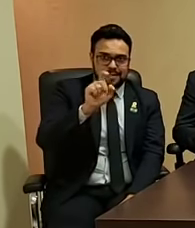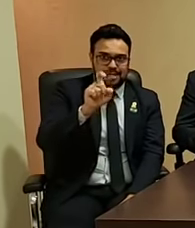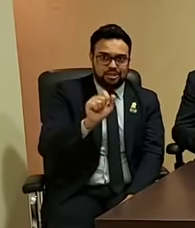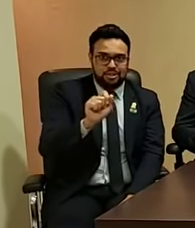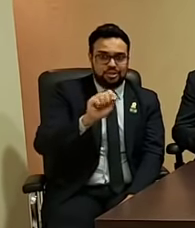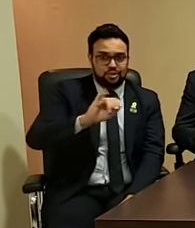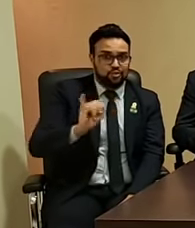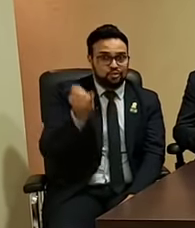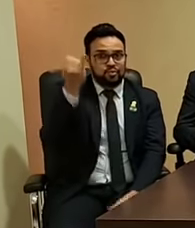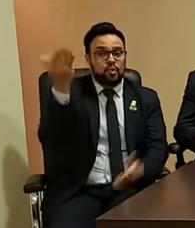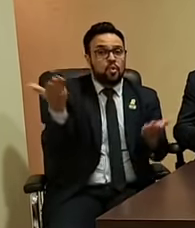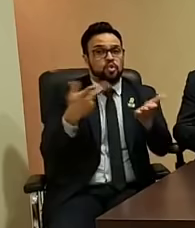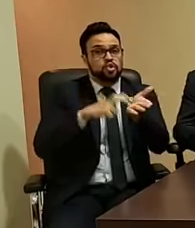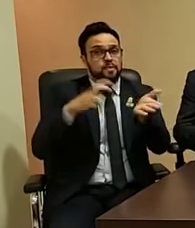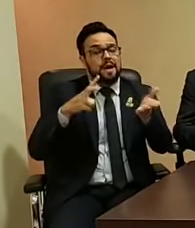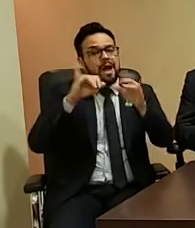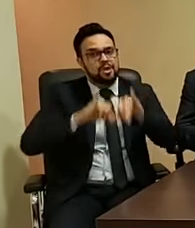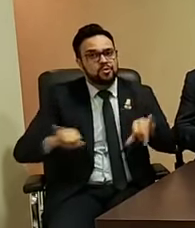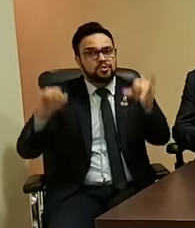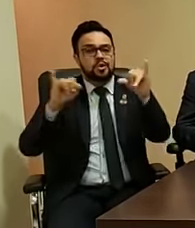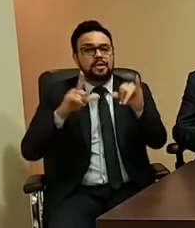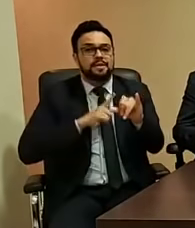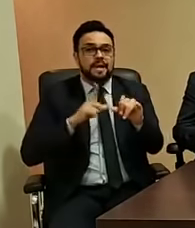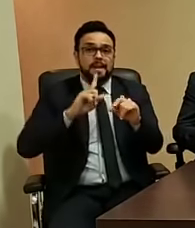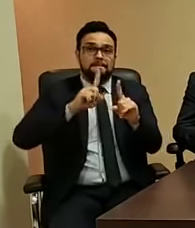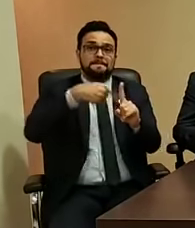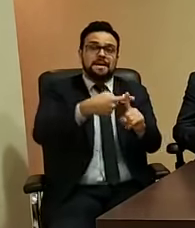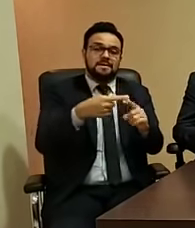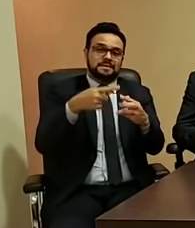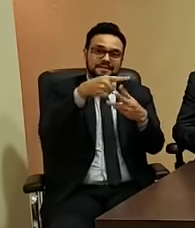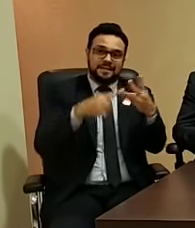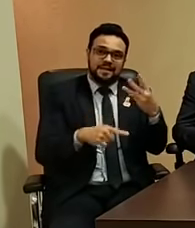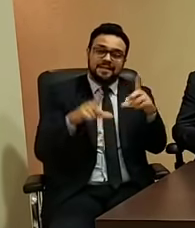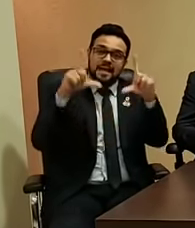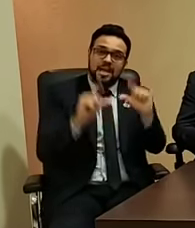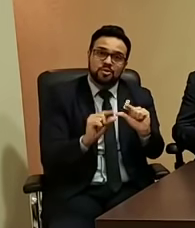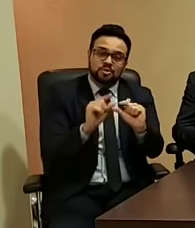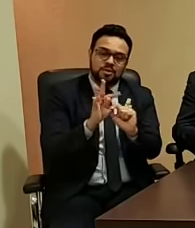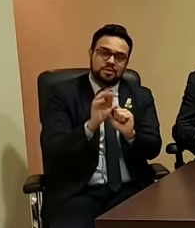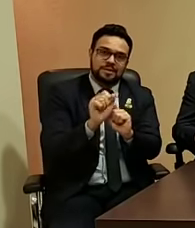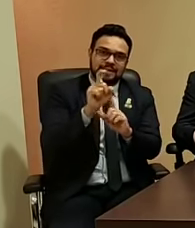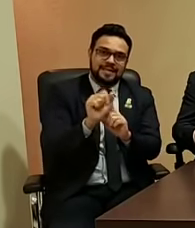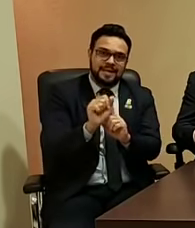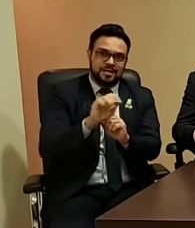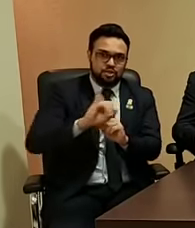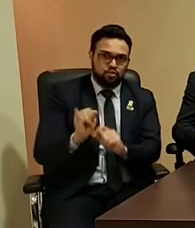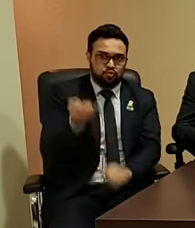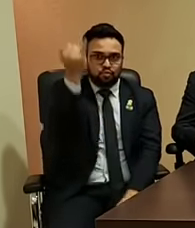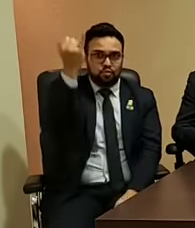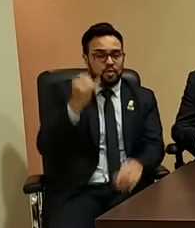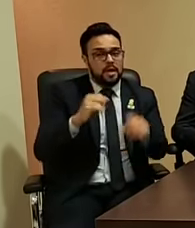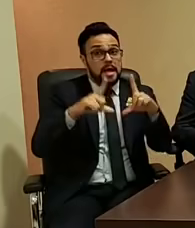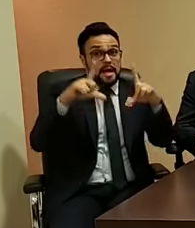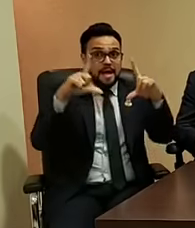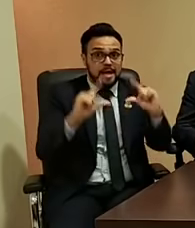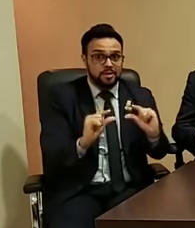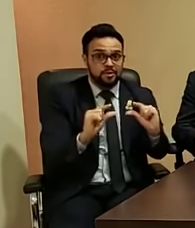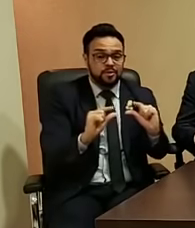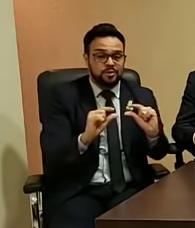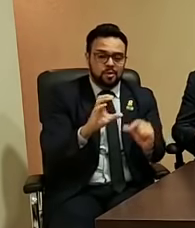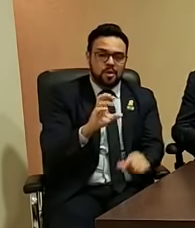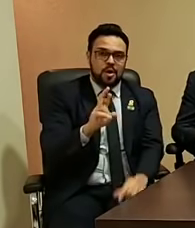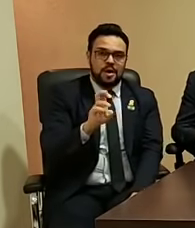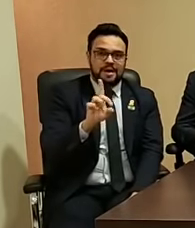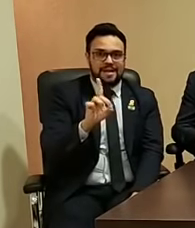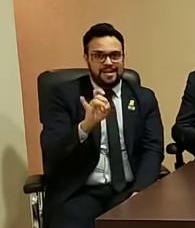de manhã mais 3 reduções nas taxas de juros. Nós reduzimos mais uma vez o